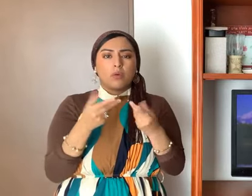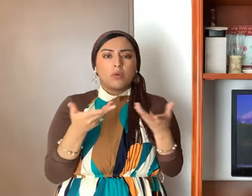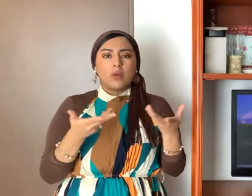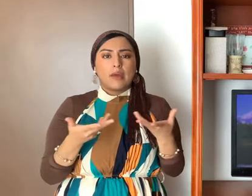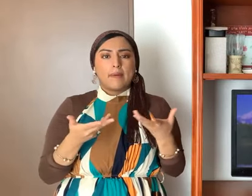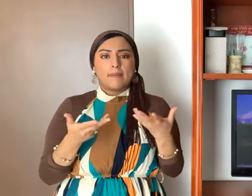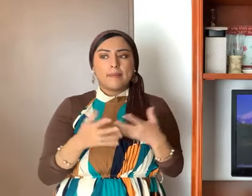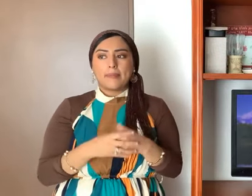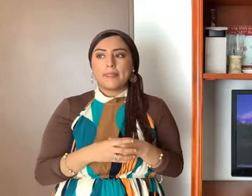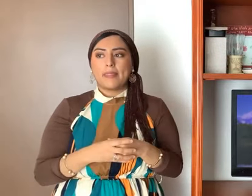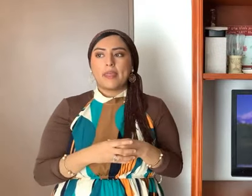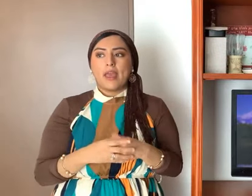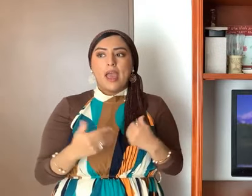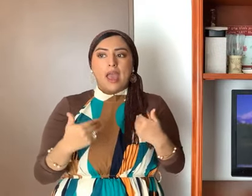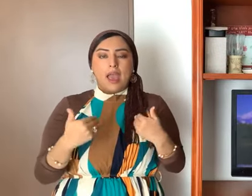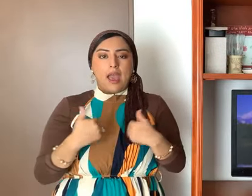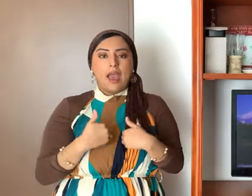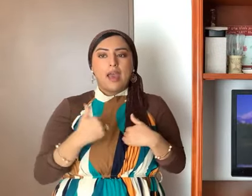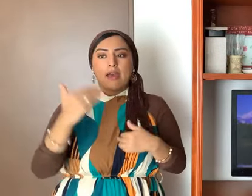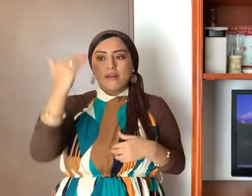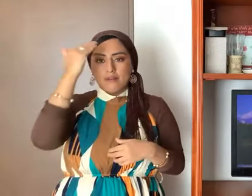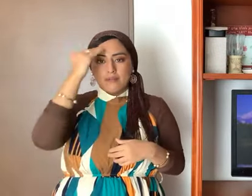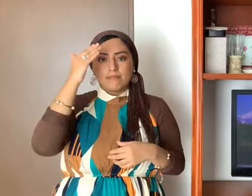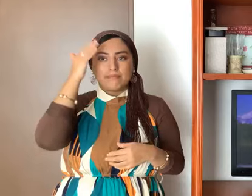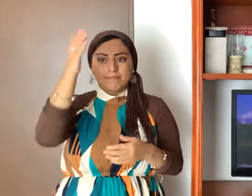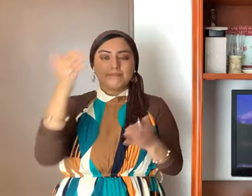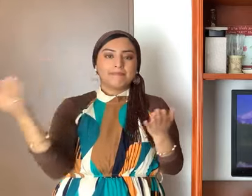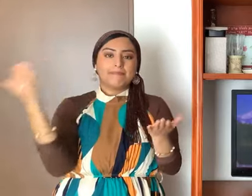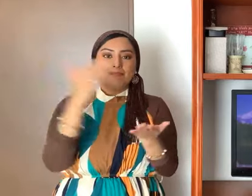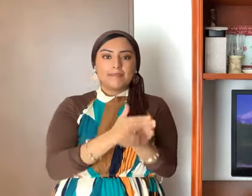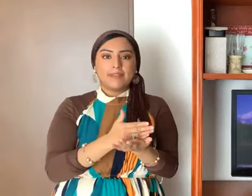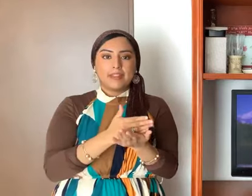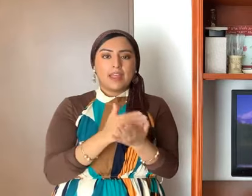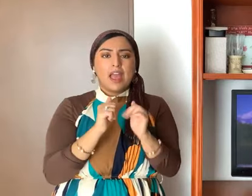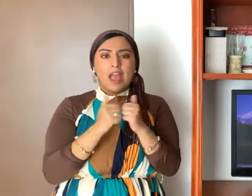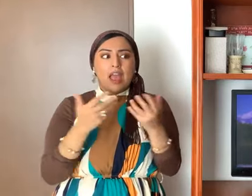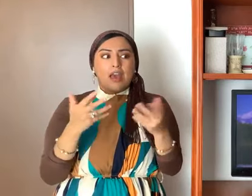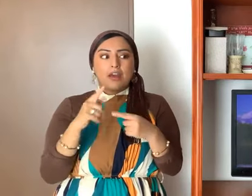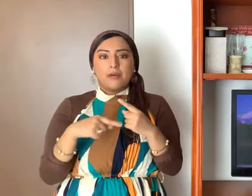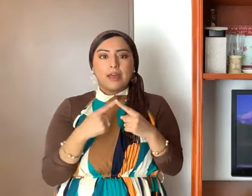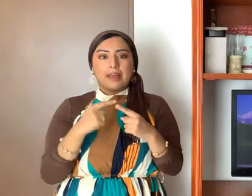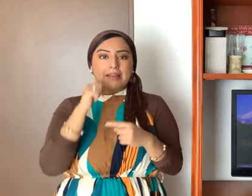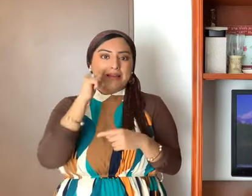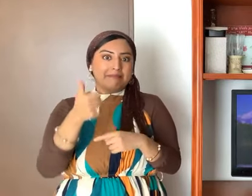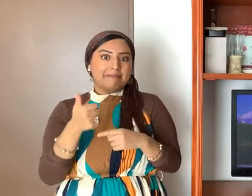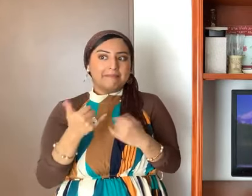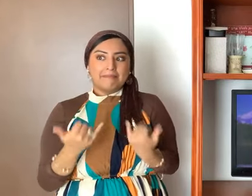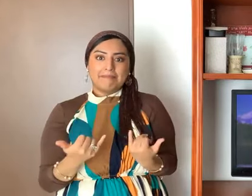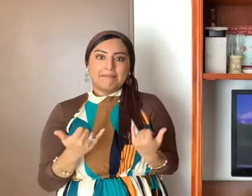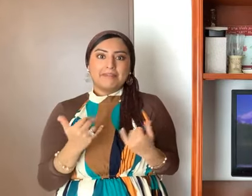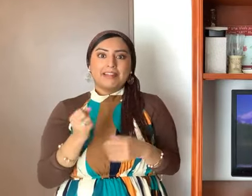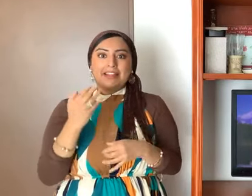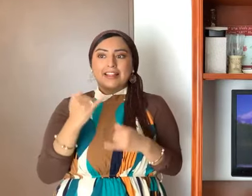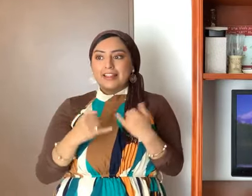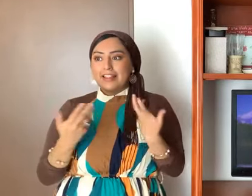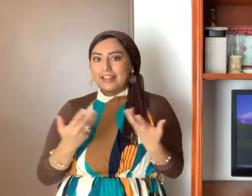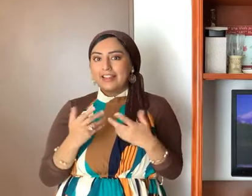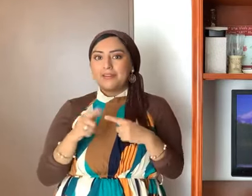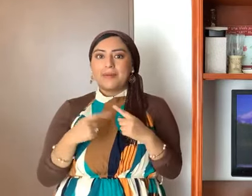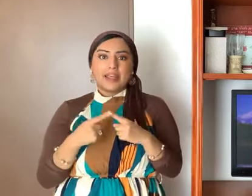hacer? Tener certeza en que llegará. ¿Pero cómo, Roy? ¿Cuándo? ¿Mañana? ¿Ahorita? ¿Terminando